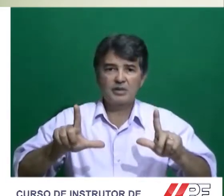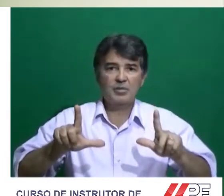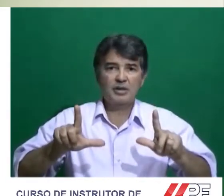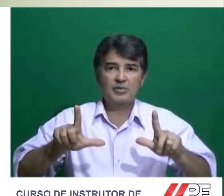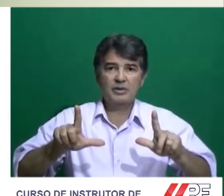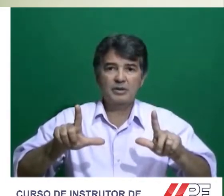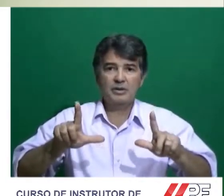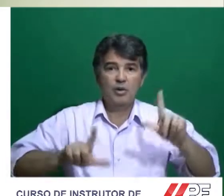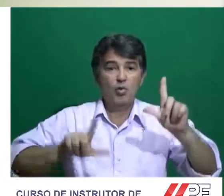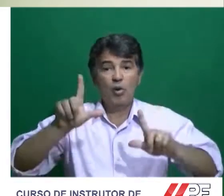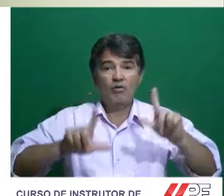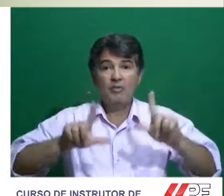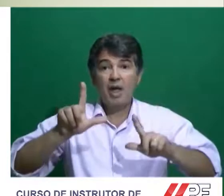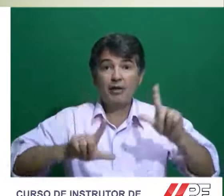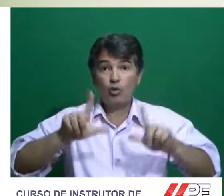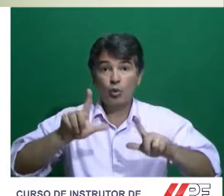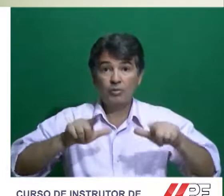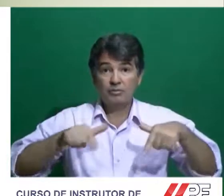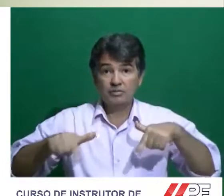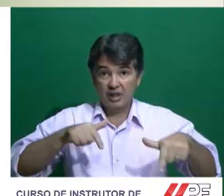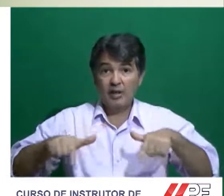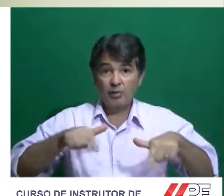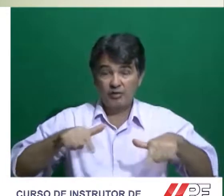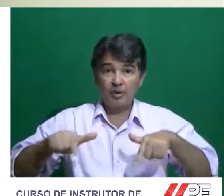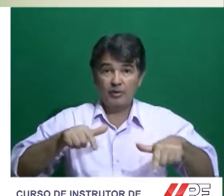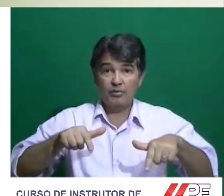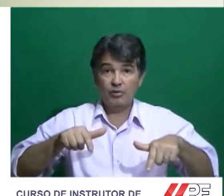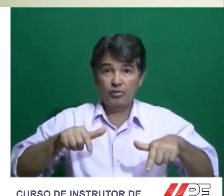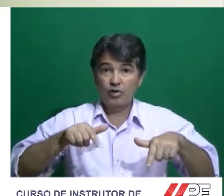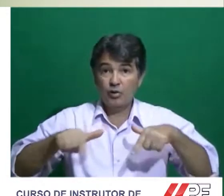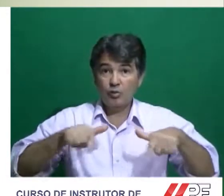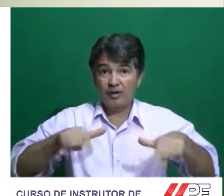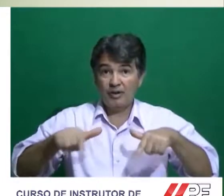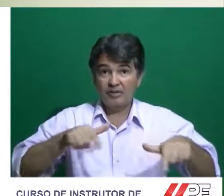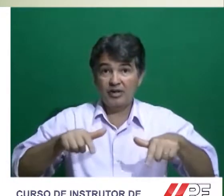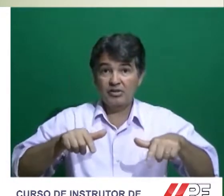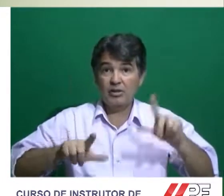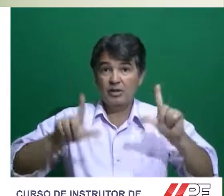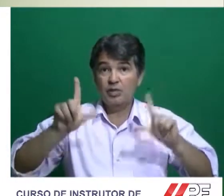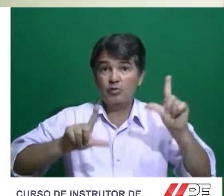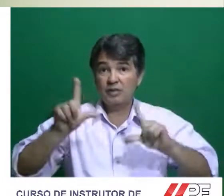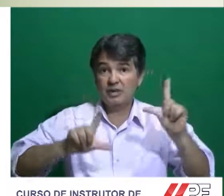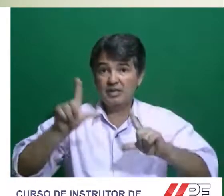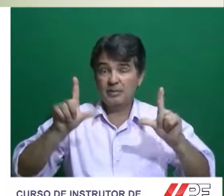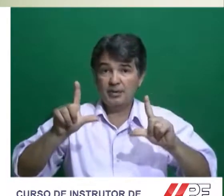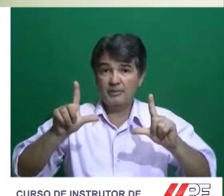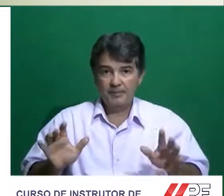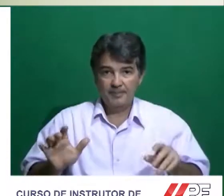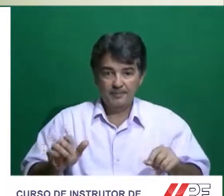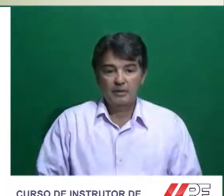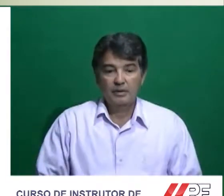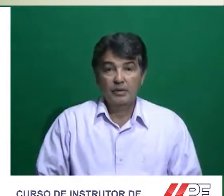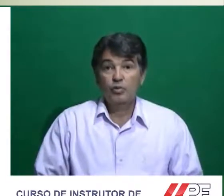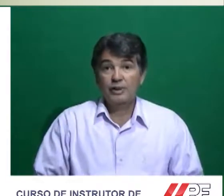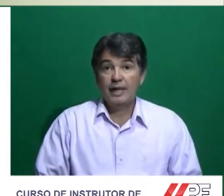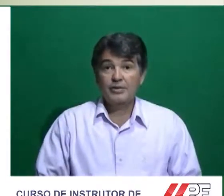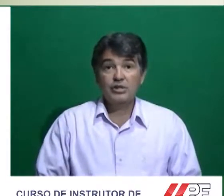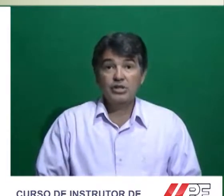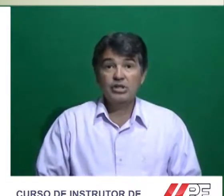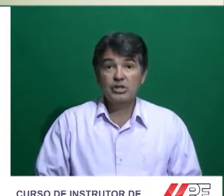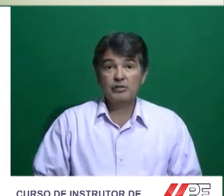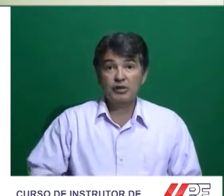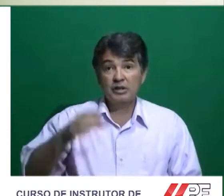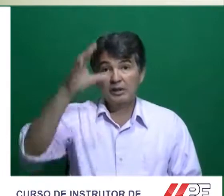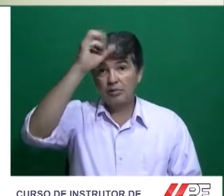Configuração é a mesma, movimento tem movimento, só que um vai para frente e um vai para cima. O